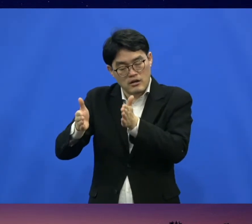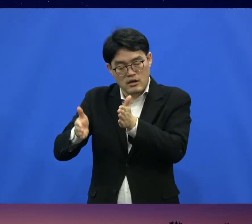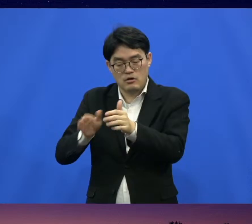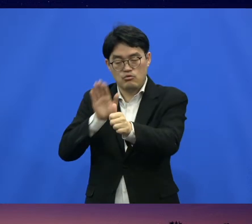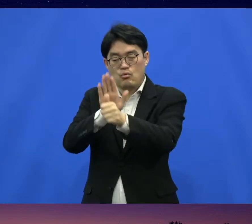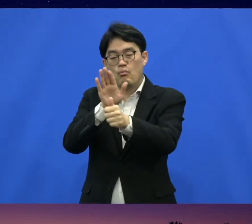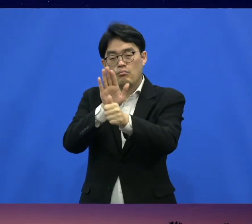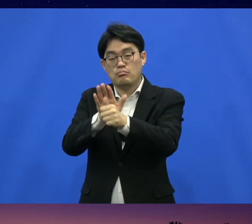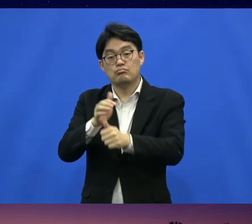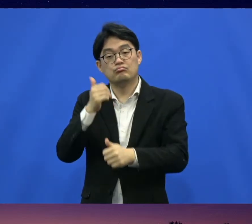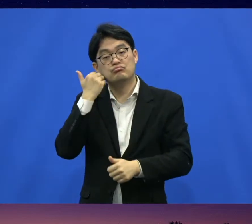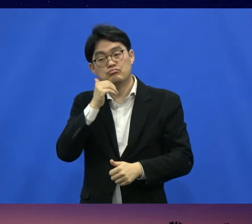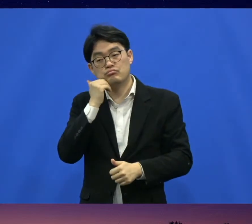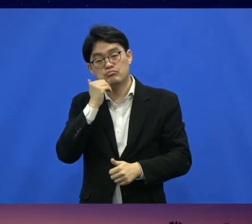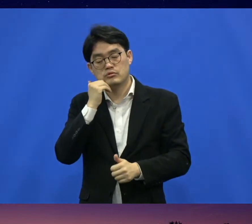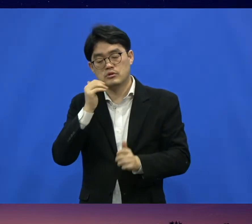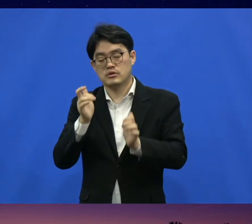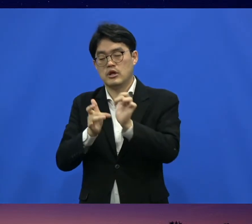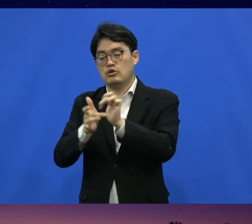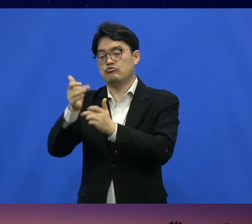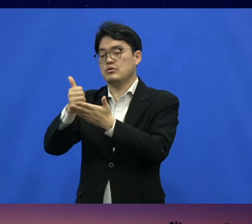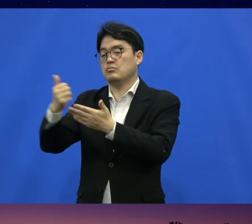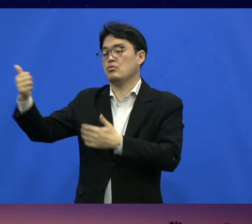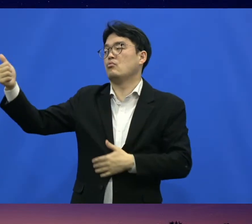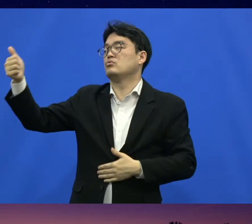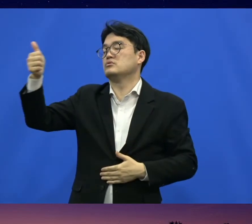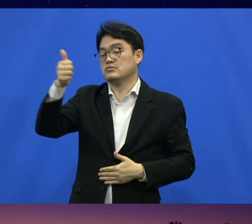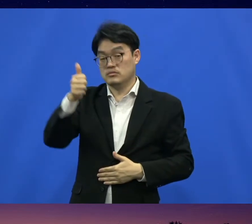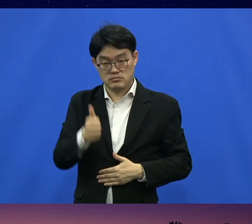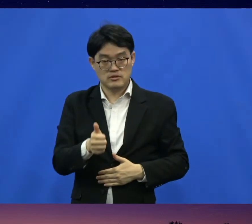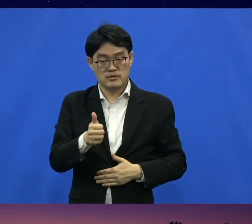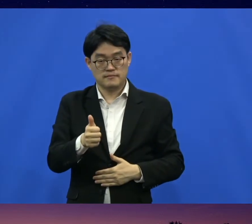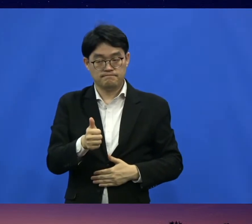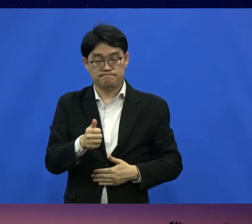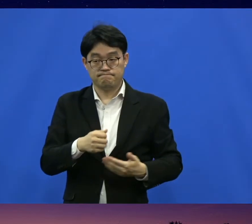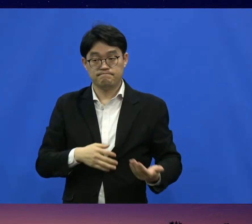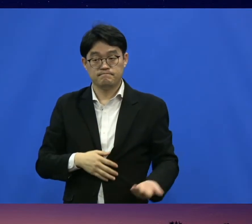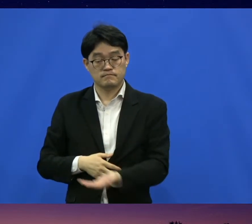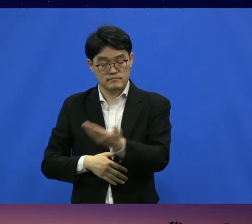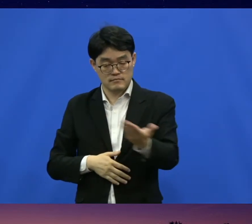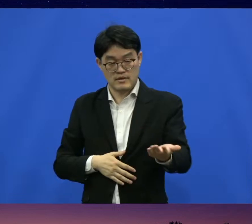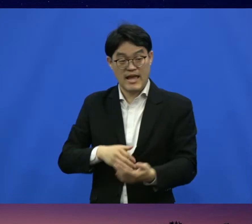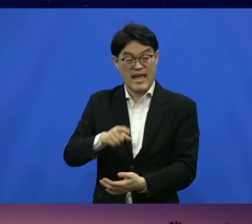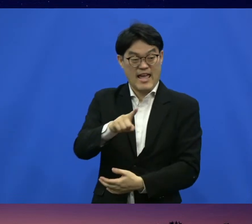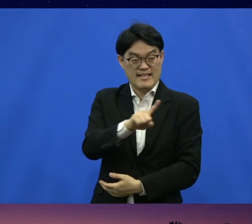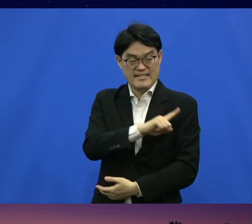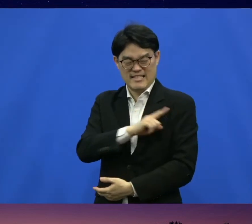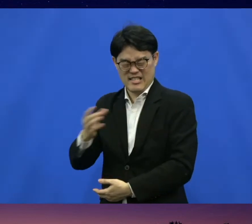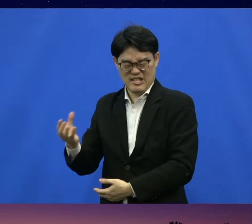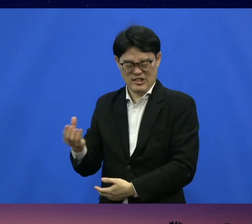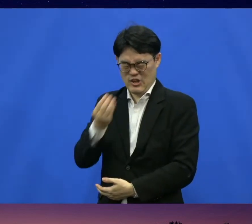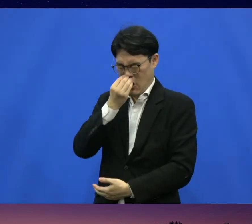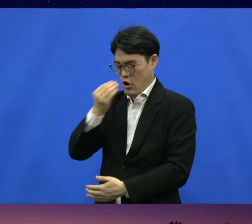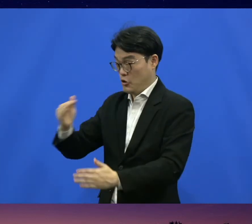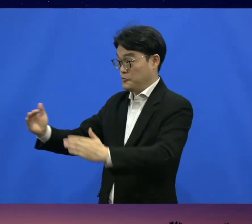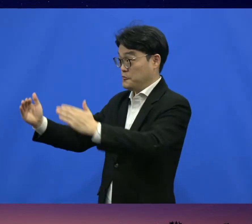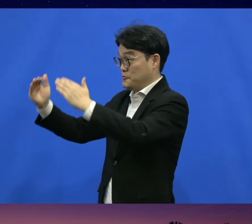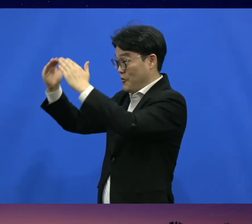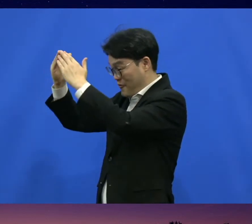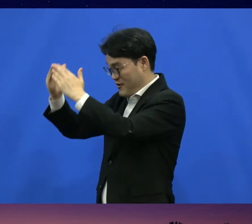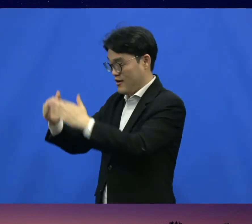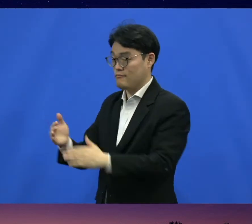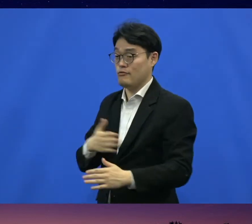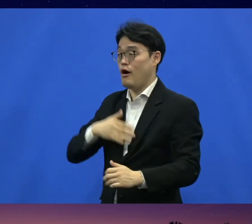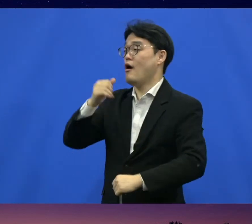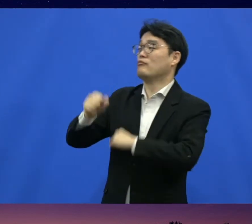지성소 안으로 구약시대에 아무도 들어갈 수 없는 거예요. 대제사장도 즉사할 수 있는 거죠. 하나님을 가볍게 만날 수 있다고 생각하면 그